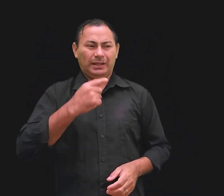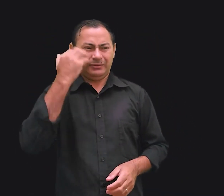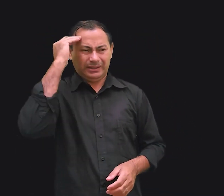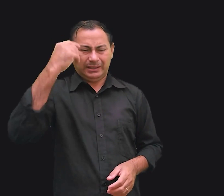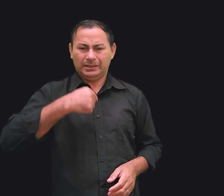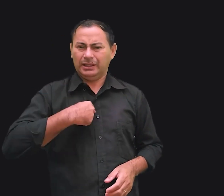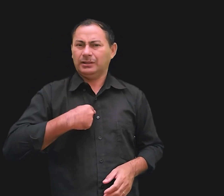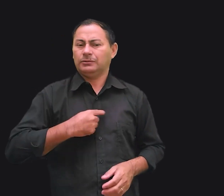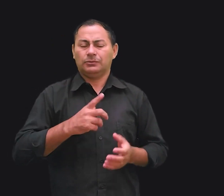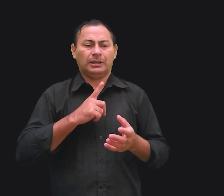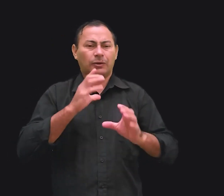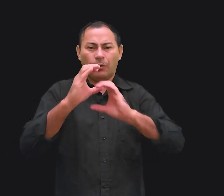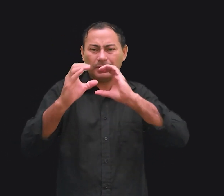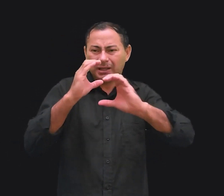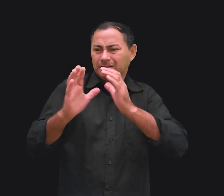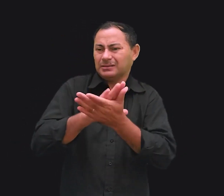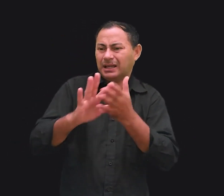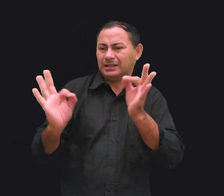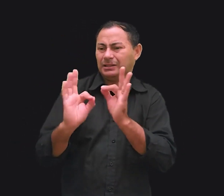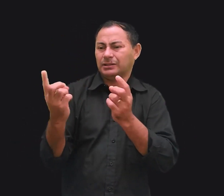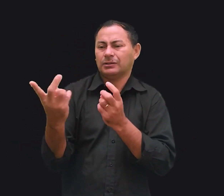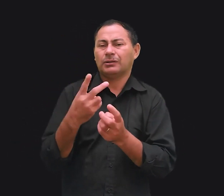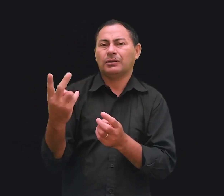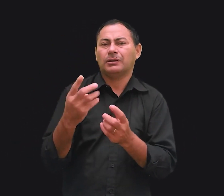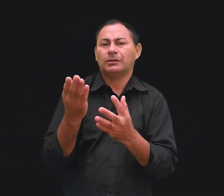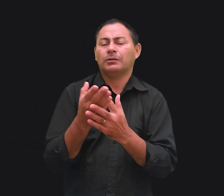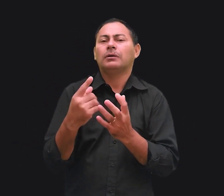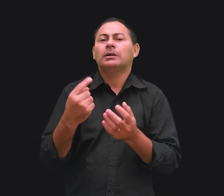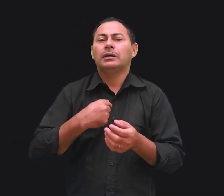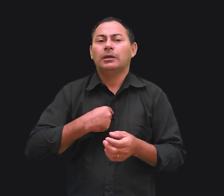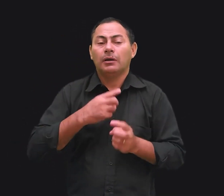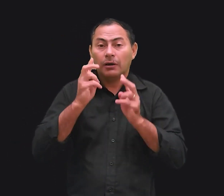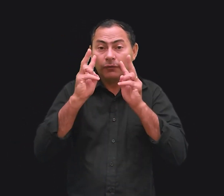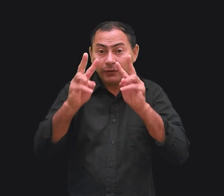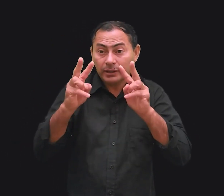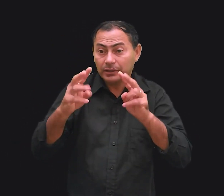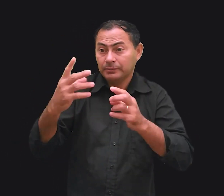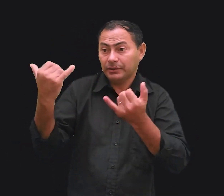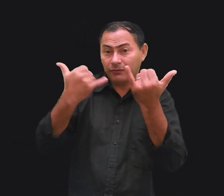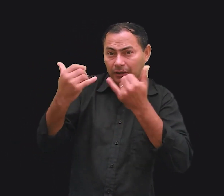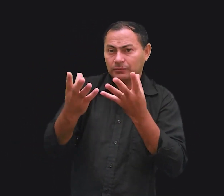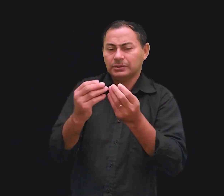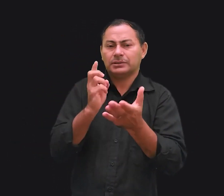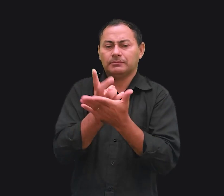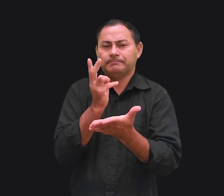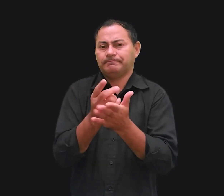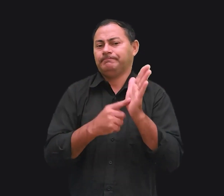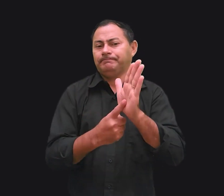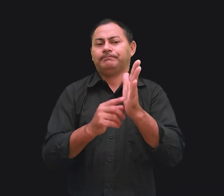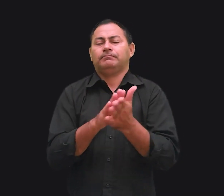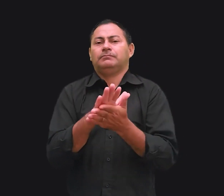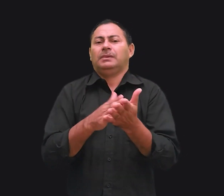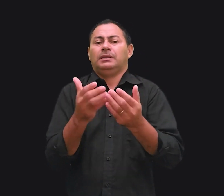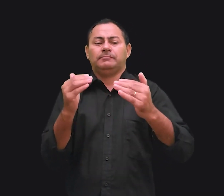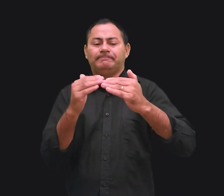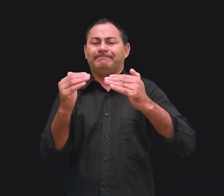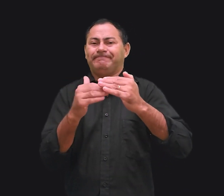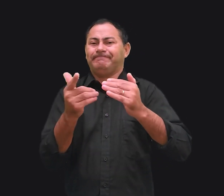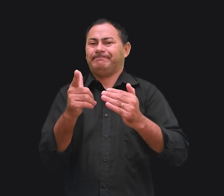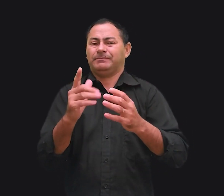não me entende, não há mais comunicação entre nós. O que eu ouço com frequência mostra que não há mais